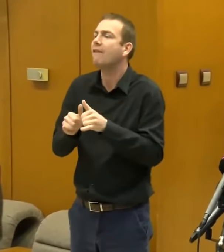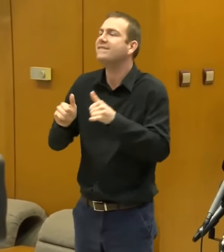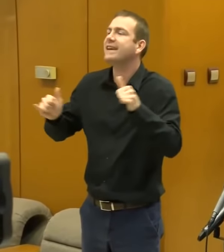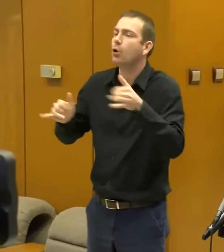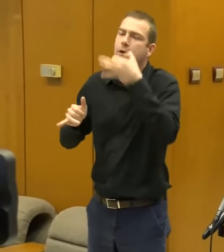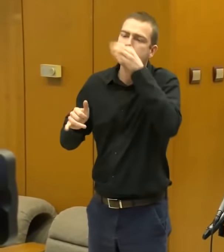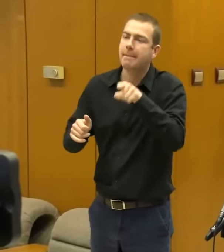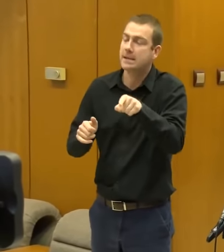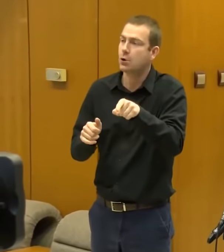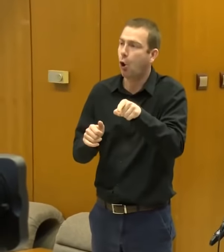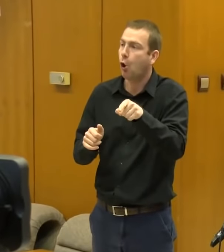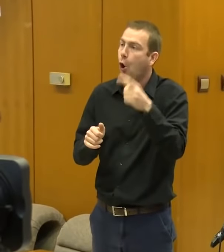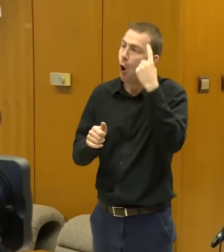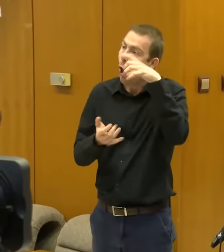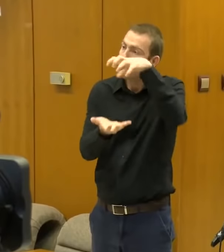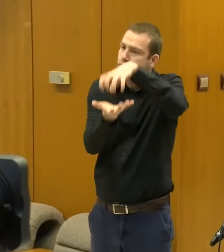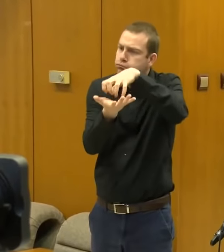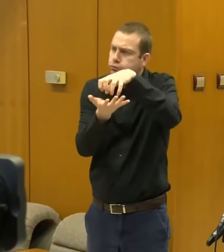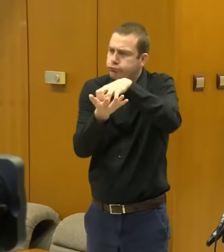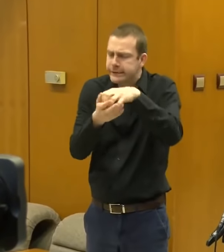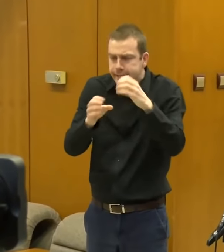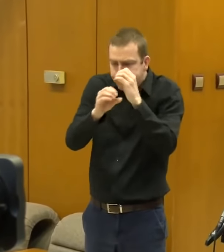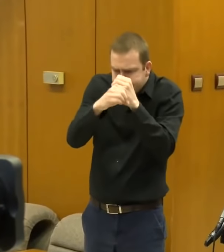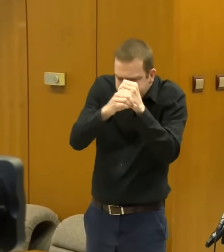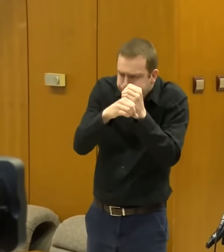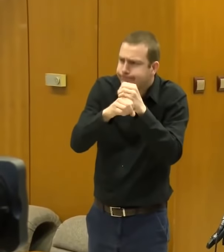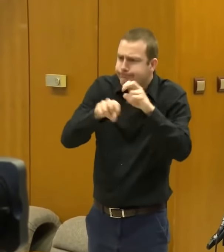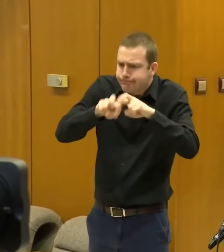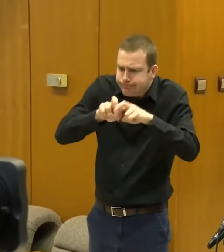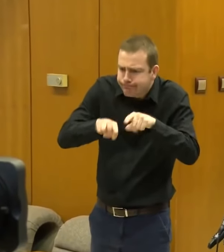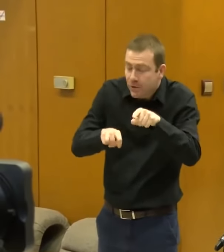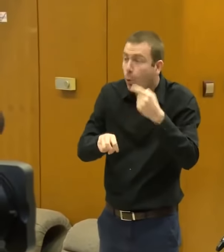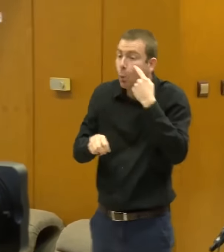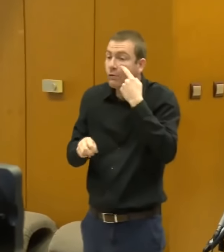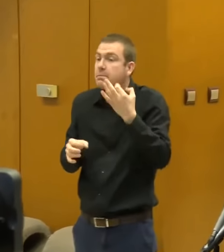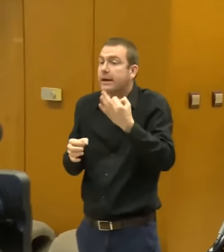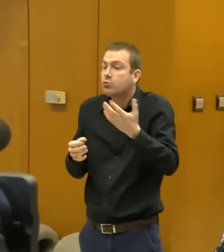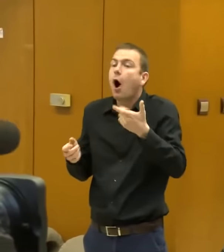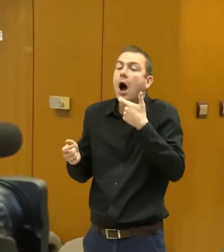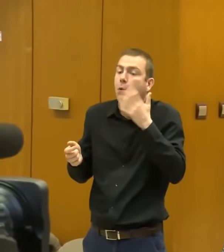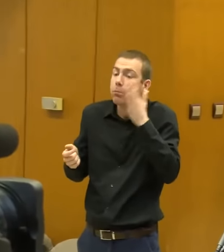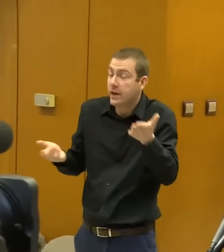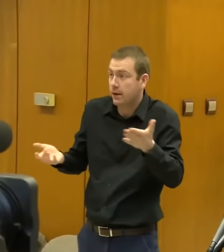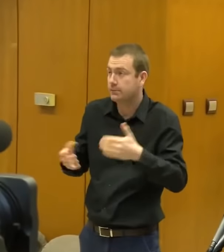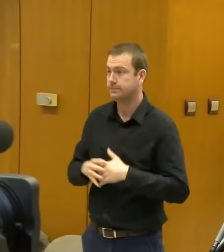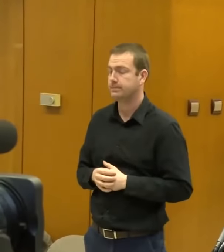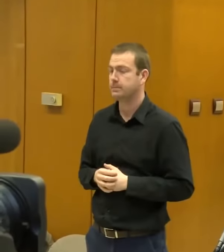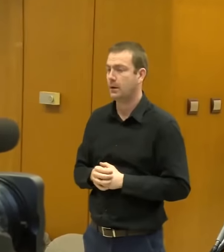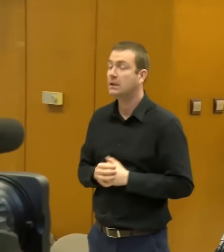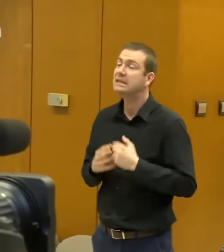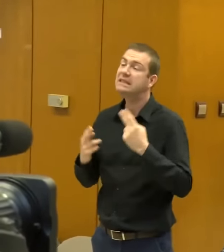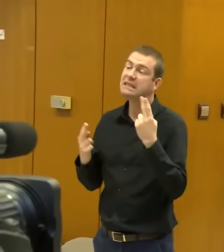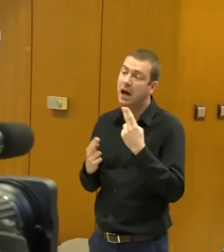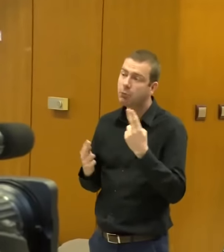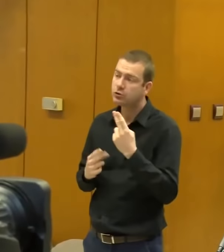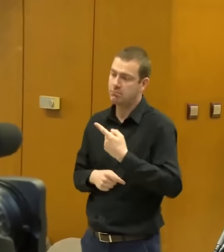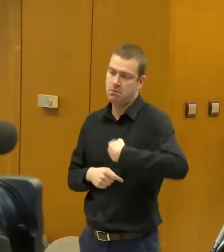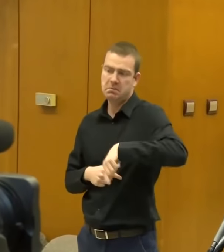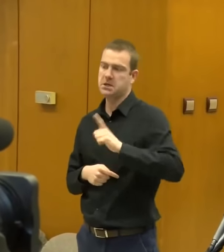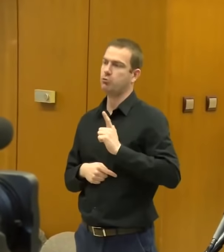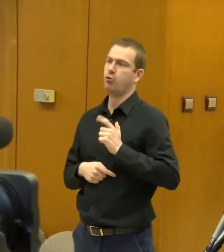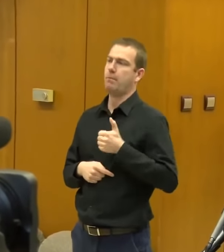Spojených štátoch. Neostáva nám nič iné, iba počkať, ako dopadnú tieto klinické skúšky a potom uvidíme, ako to celé bude. Samozrejme, neočakávajme, že